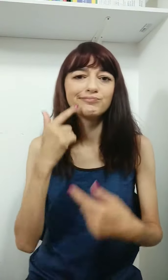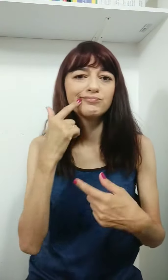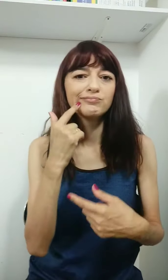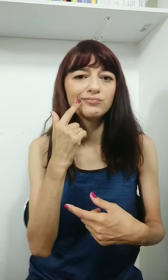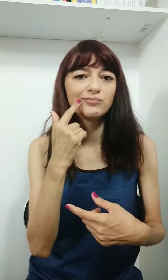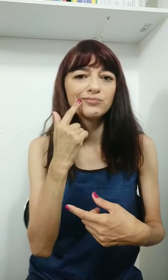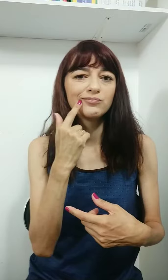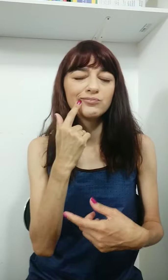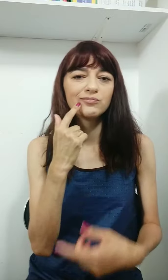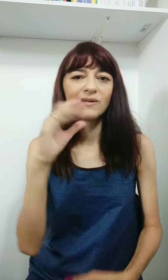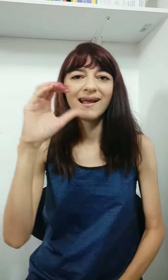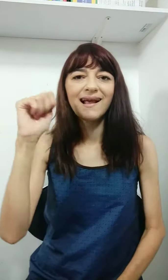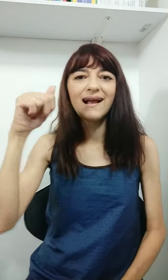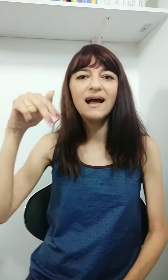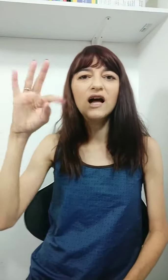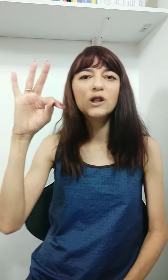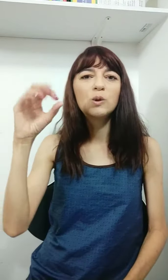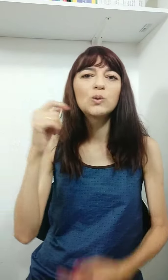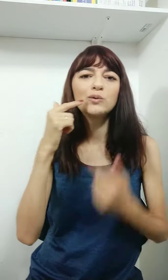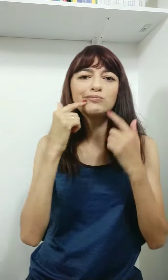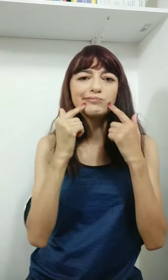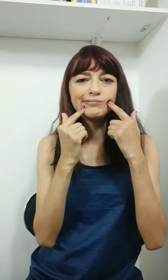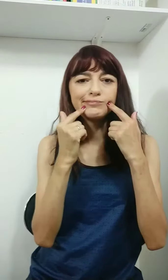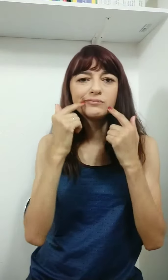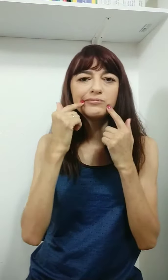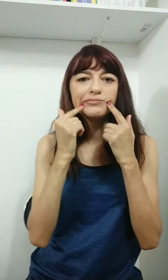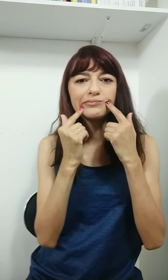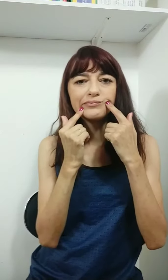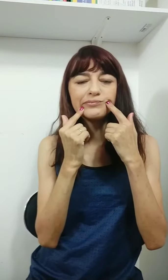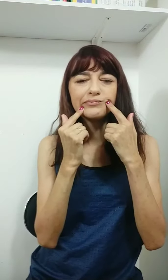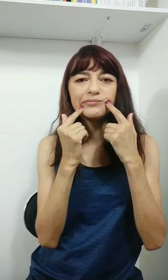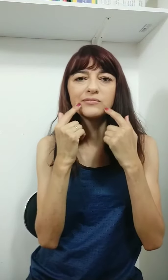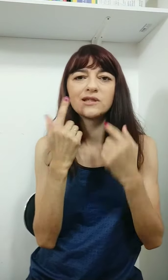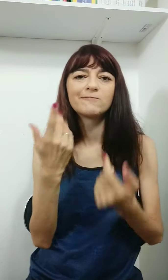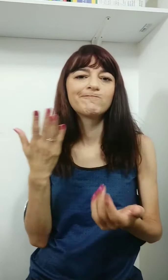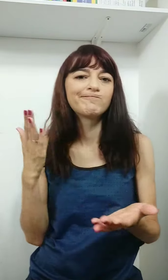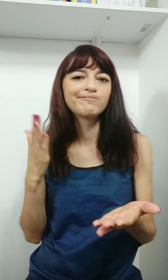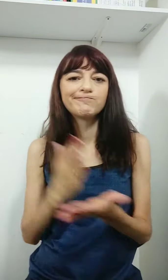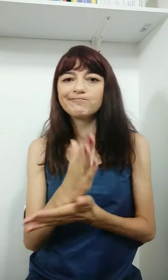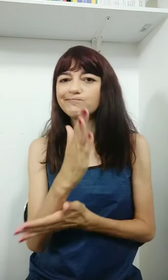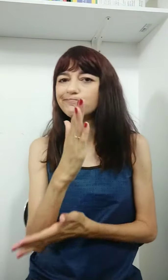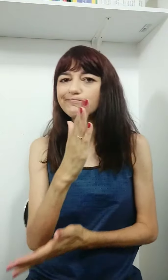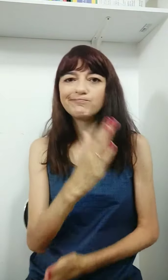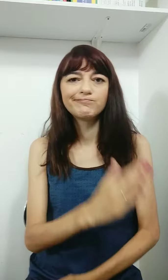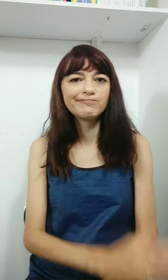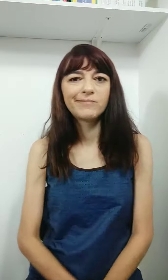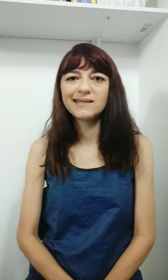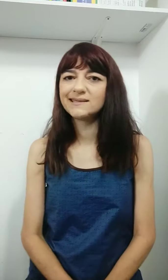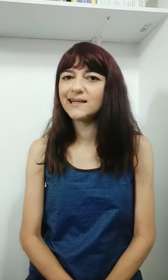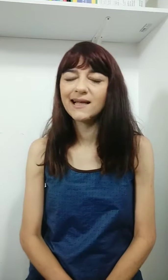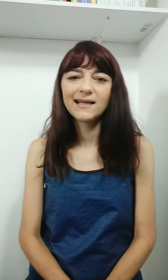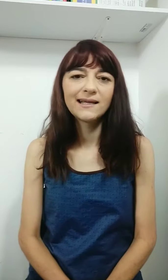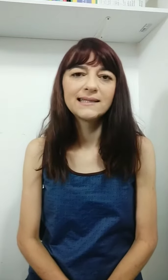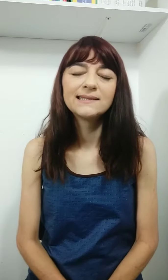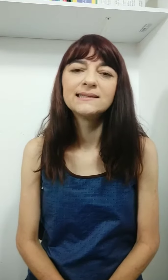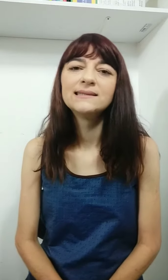Conseguem ver quando eu vou falar não passei? Vejam aqui o canto da minha boca, como que o movimento aqui, a minha expressão na boca,